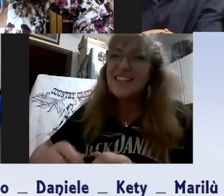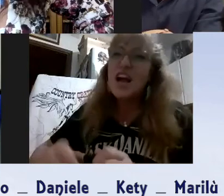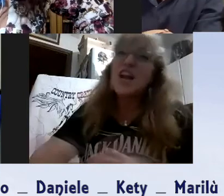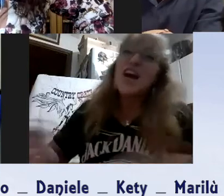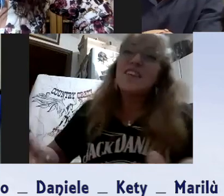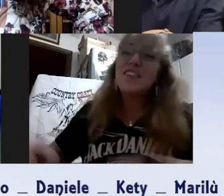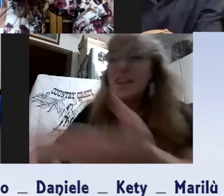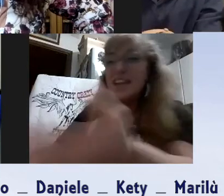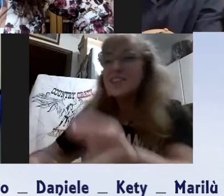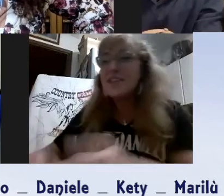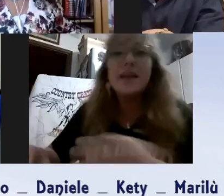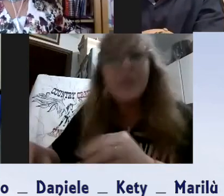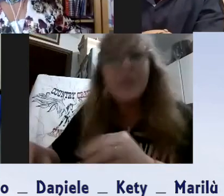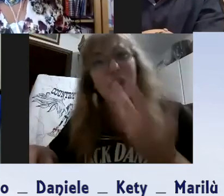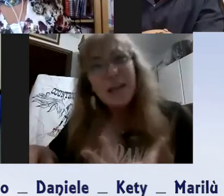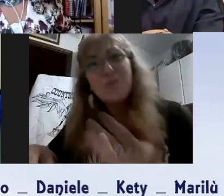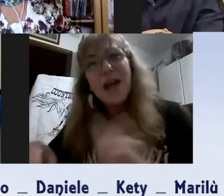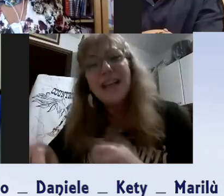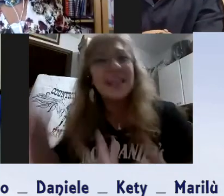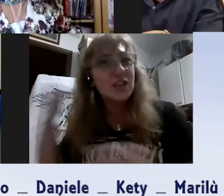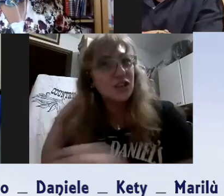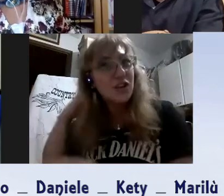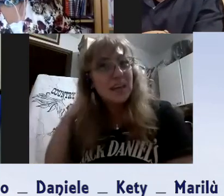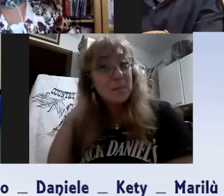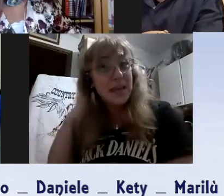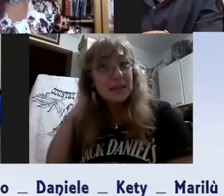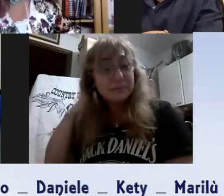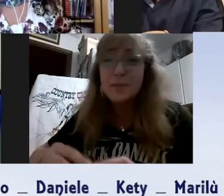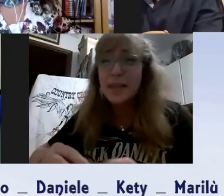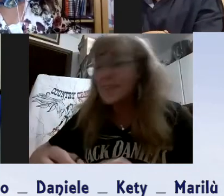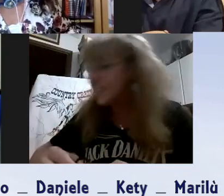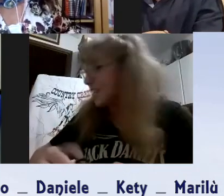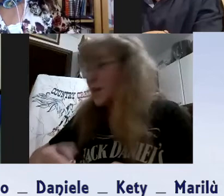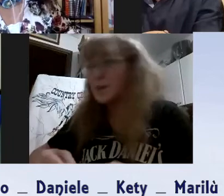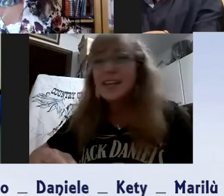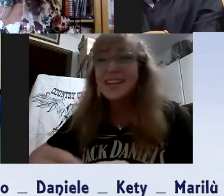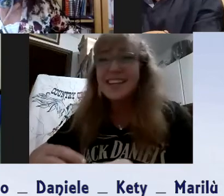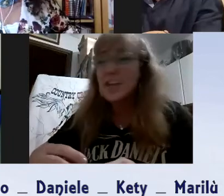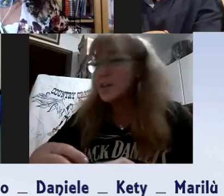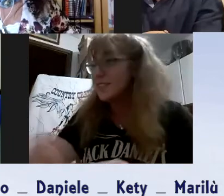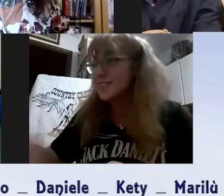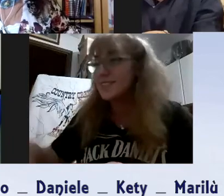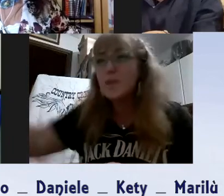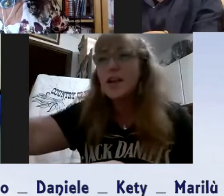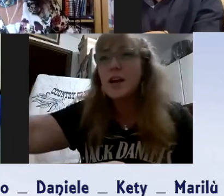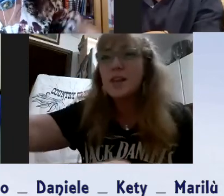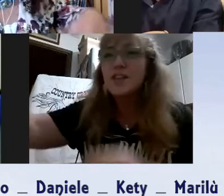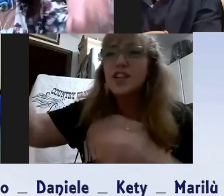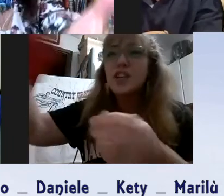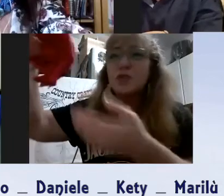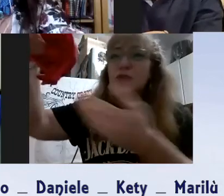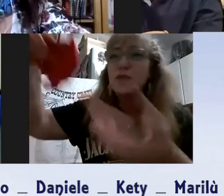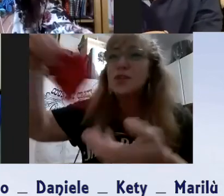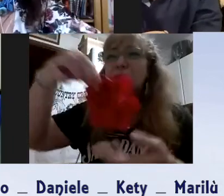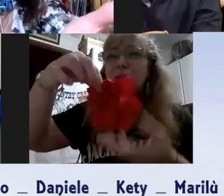Si sogna le banane, siamo a posto. No. Calcoliamo anche che io sono di nuovo. Non c'ho niente di rosso qua. No. Come no?